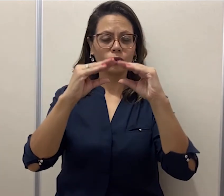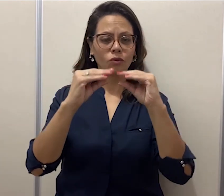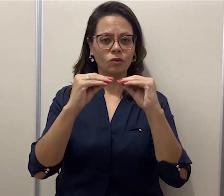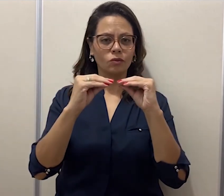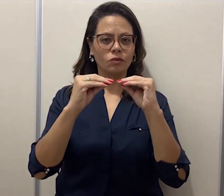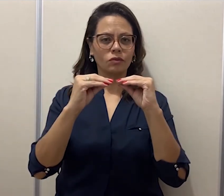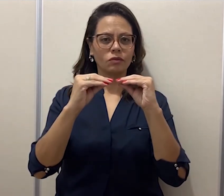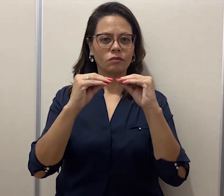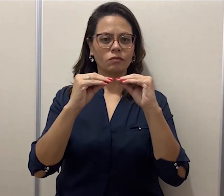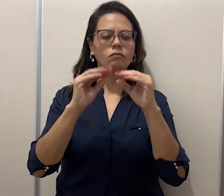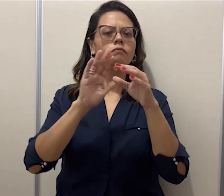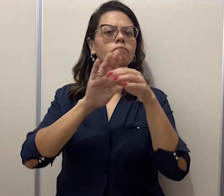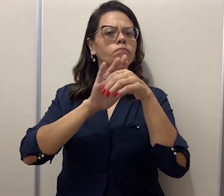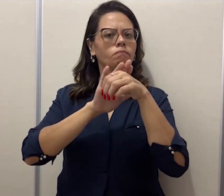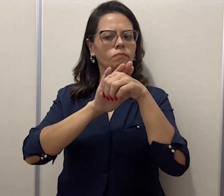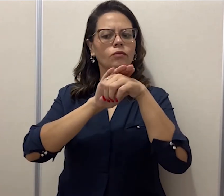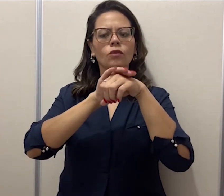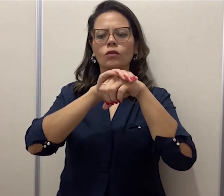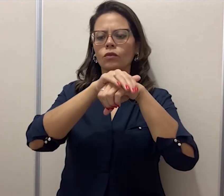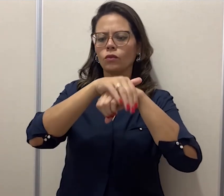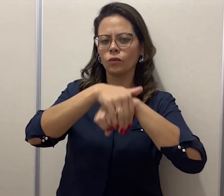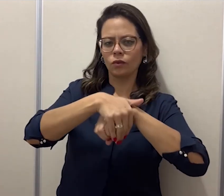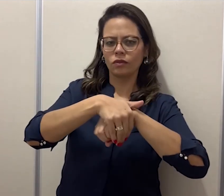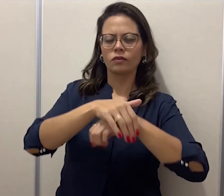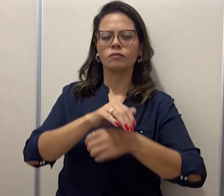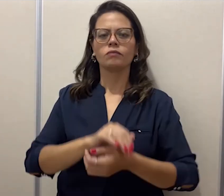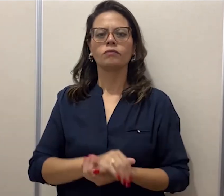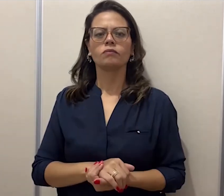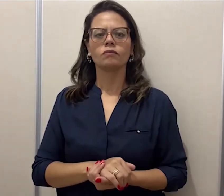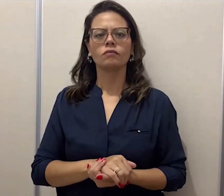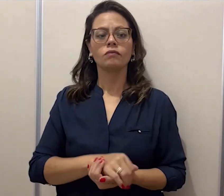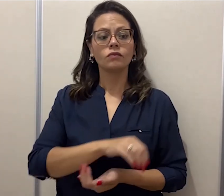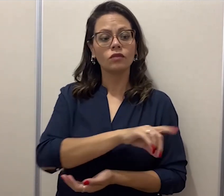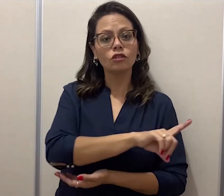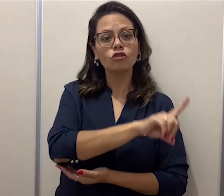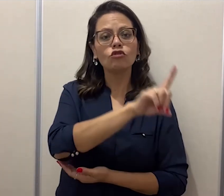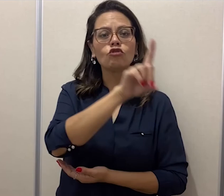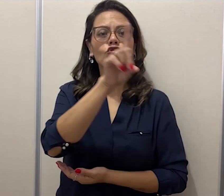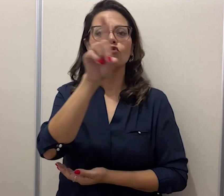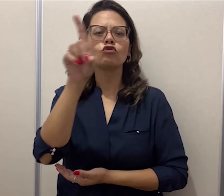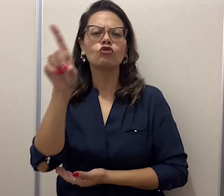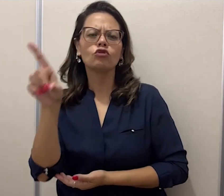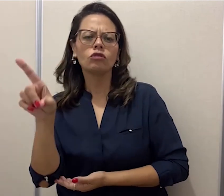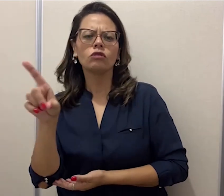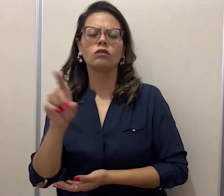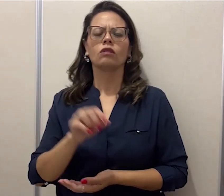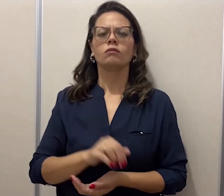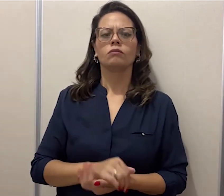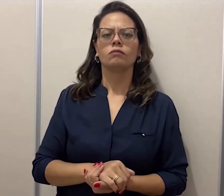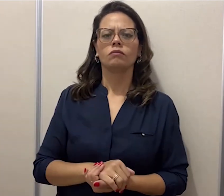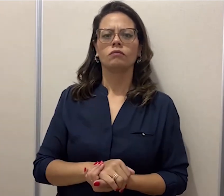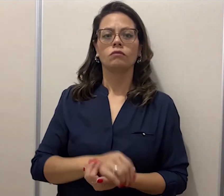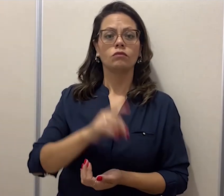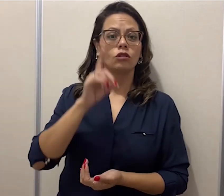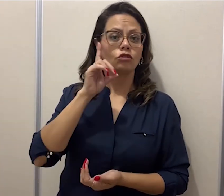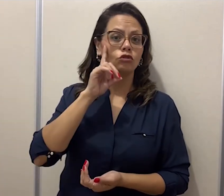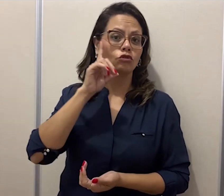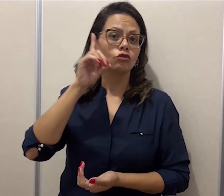boa noite boa noite Bom dia